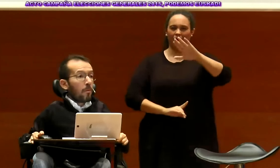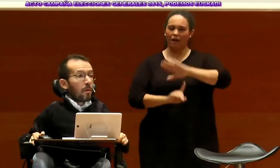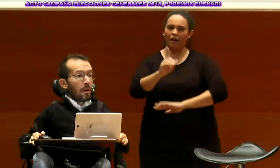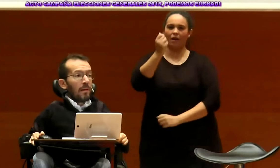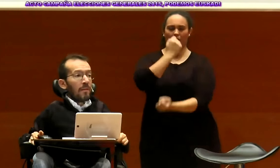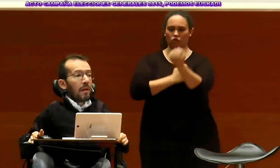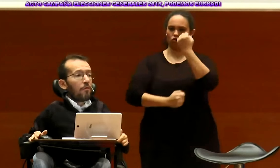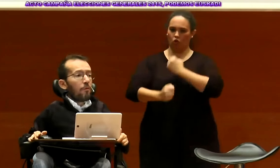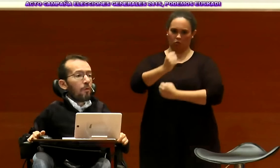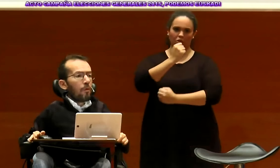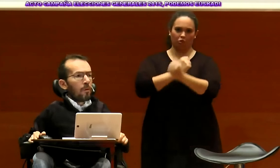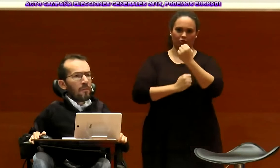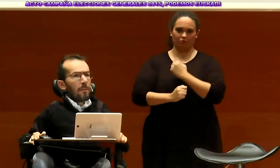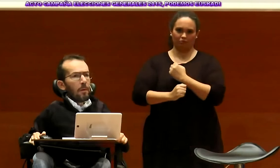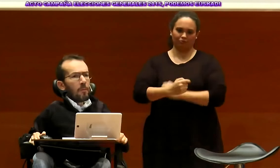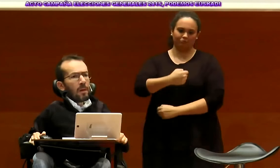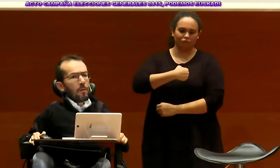económico. En este caso, yo